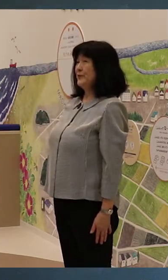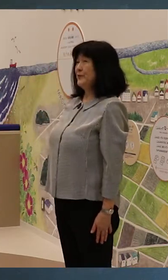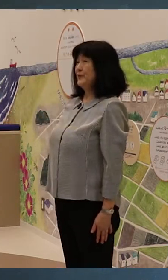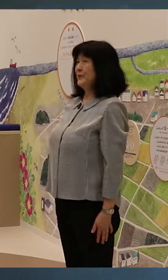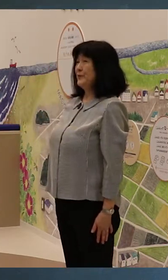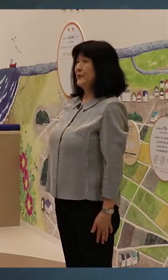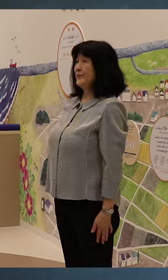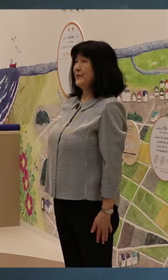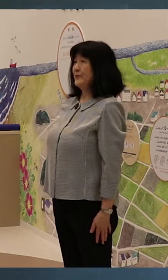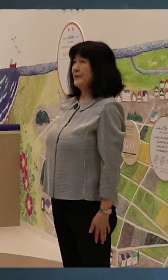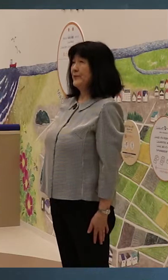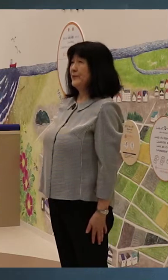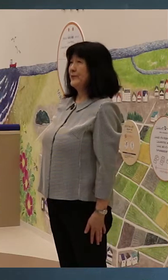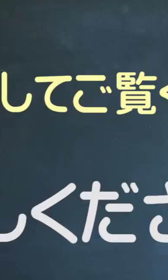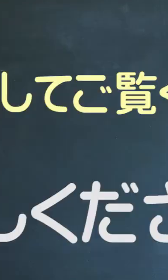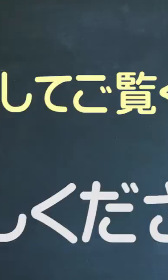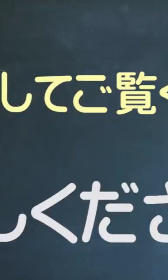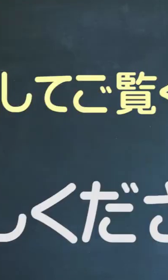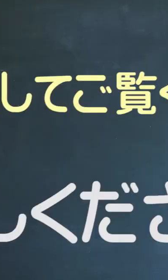持ちを表します。